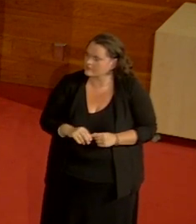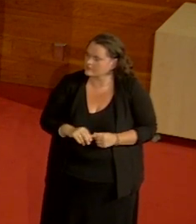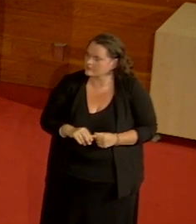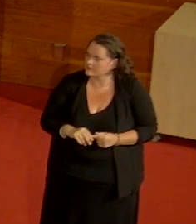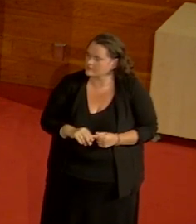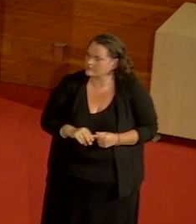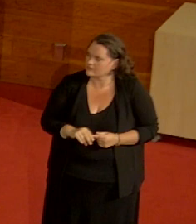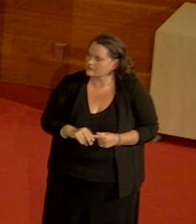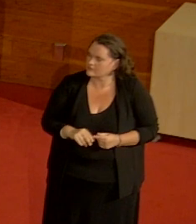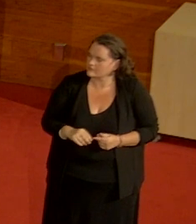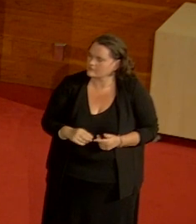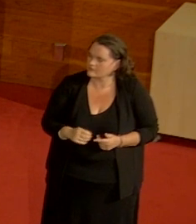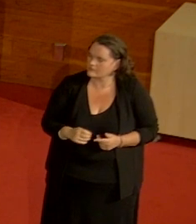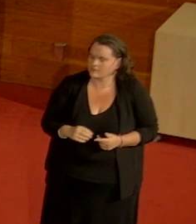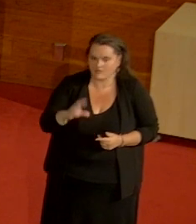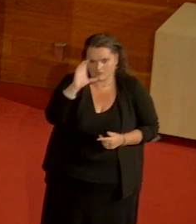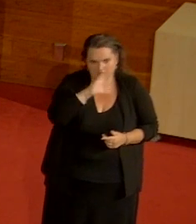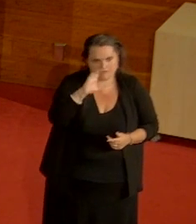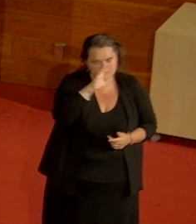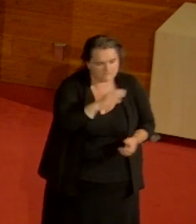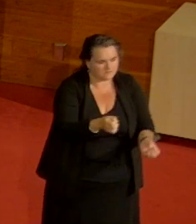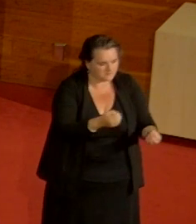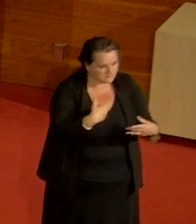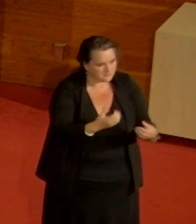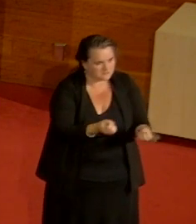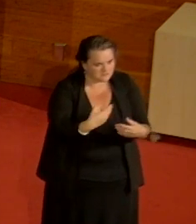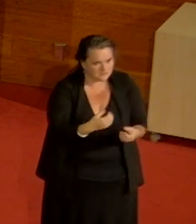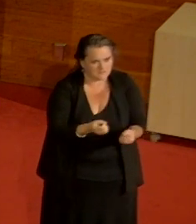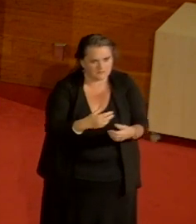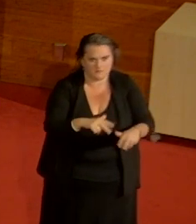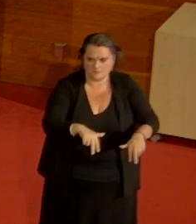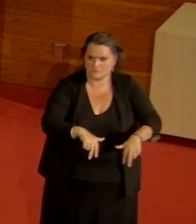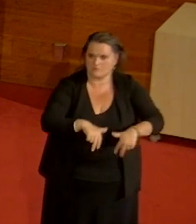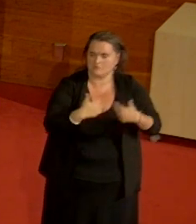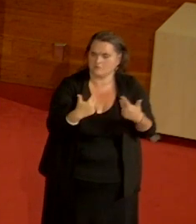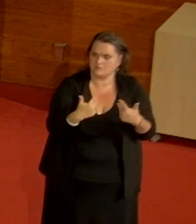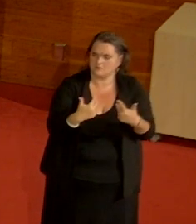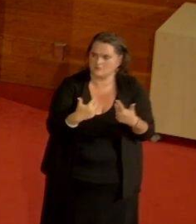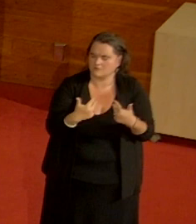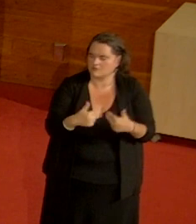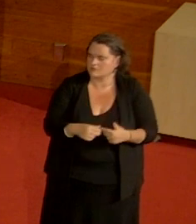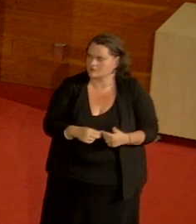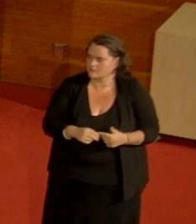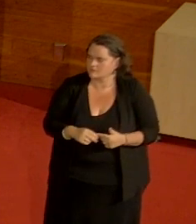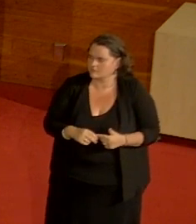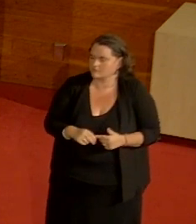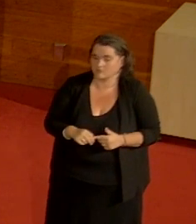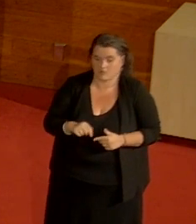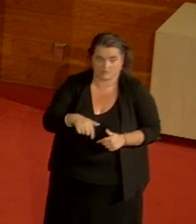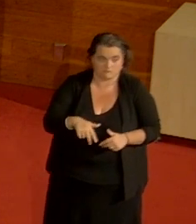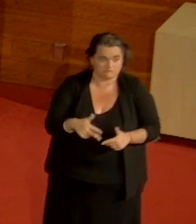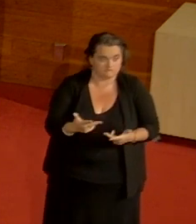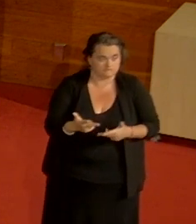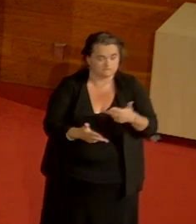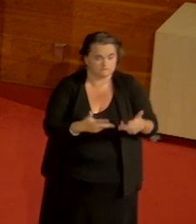referencias Fuentes científicas eh que nos permitan eh Y aquí además en el en el país Vasco tenéis unos